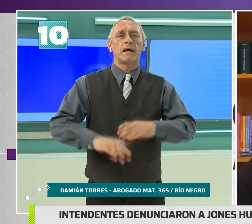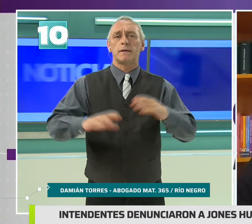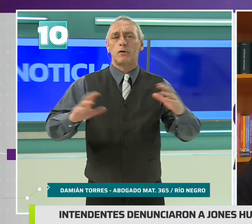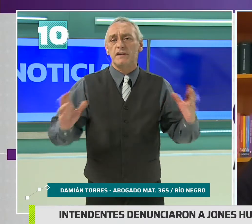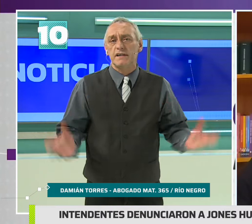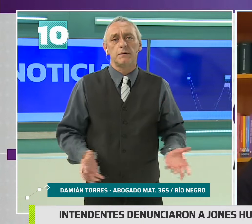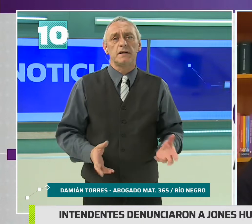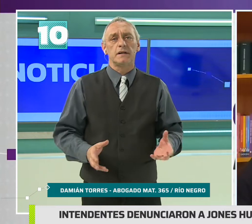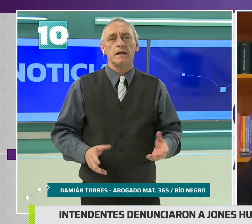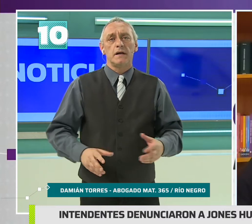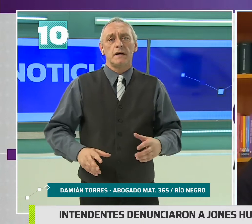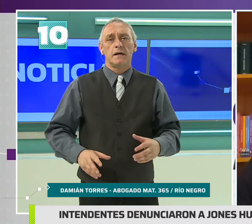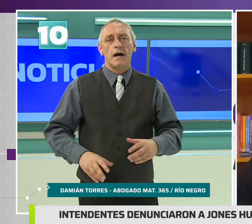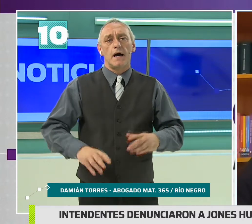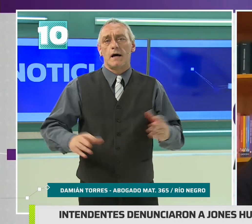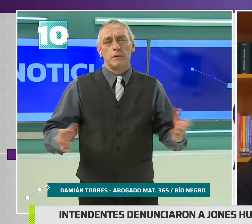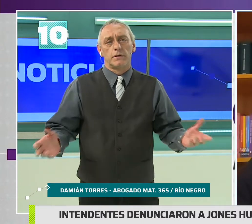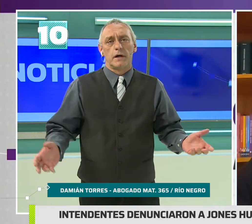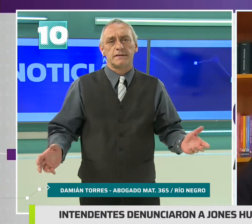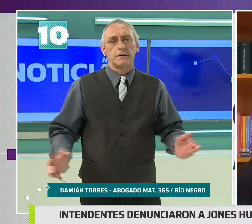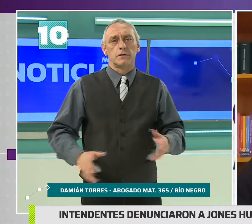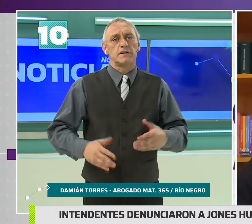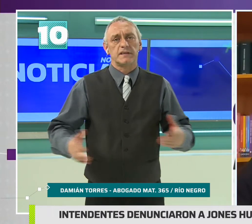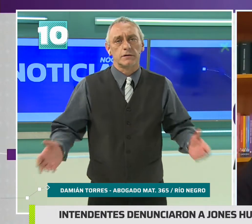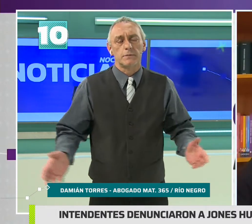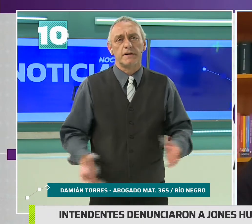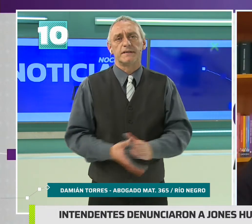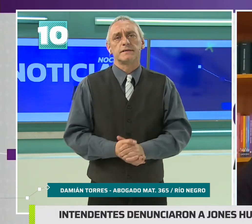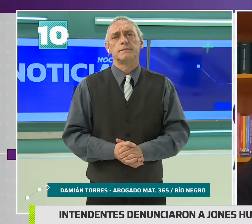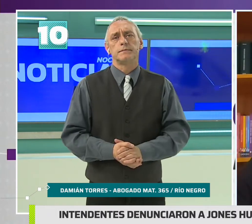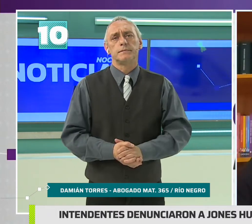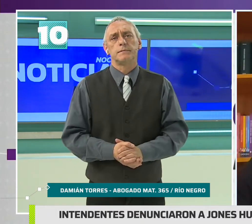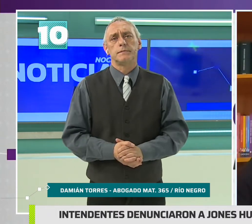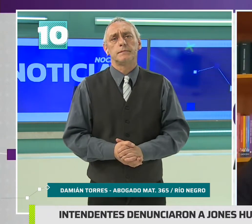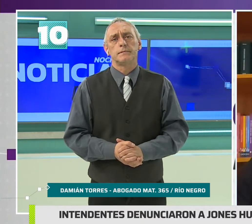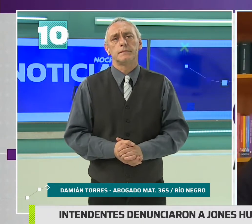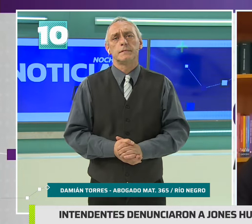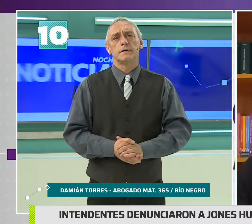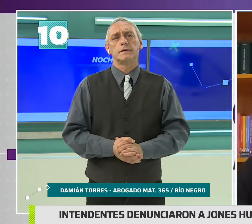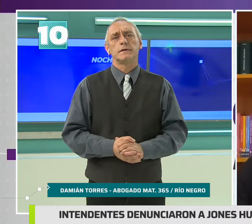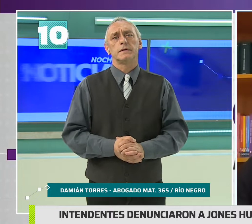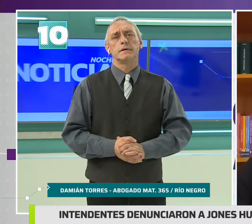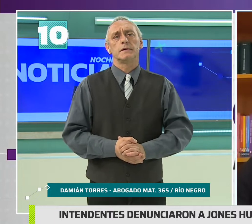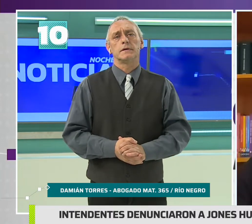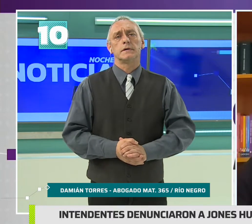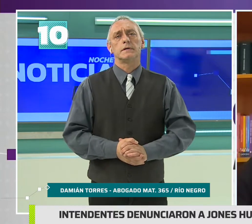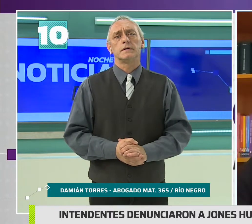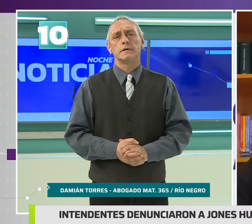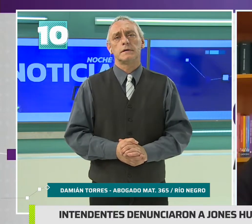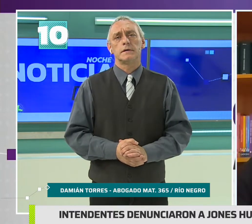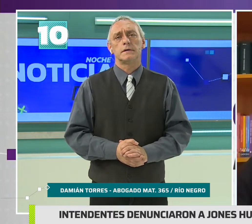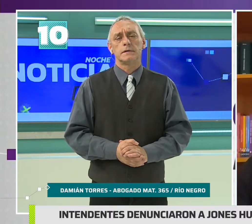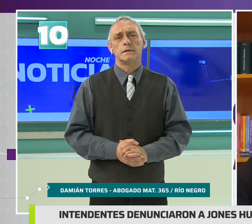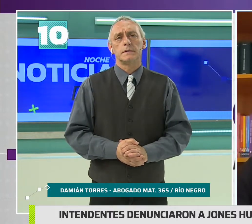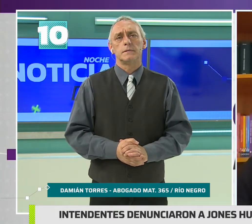tema que políticamente ha sido noticia en todo el país. Sí, totalmente, como vos